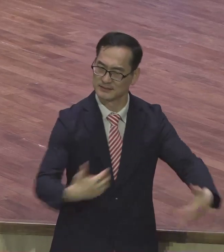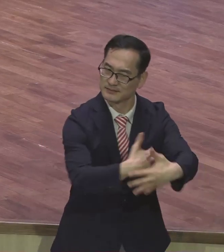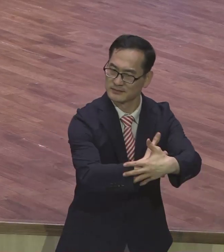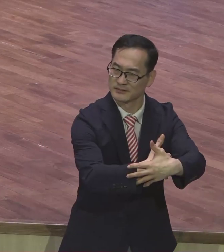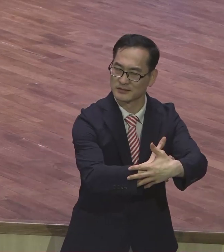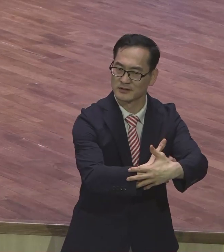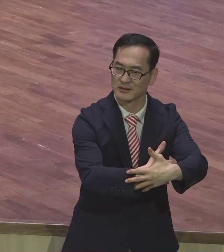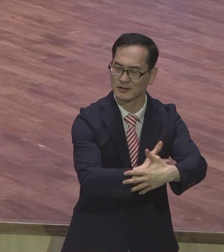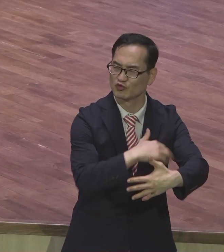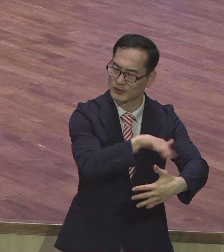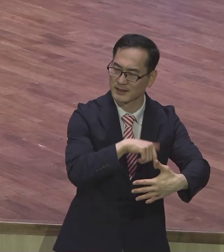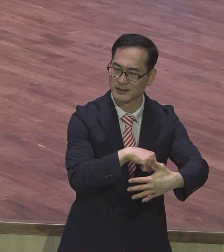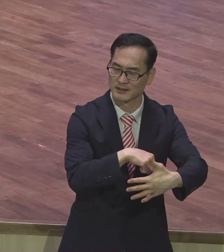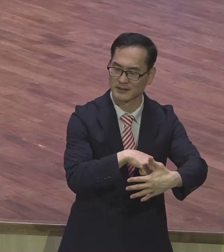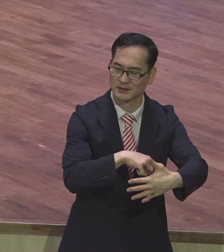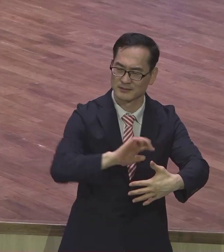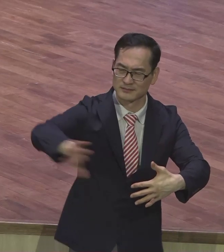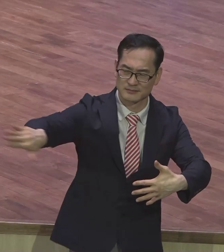만들었어 우리가